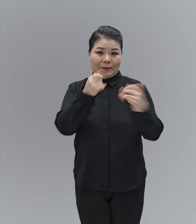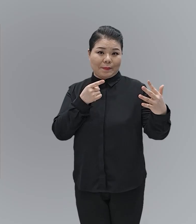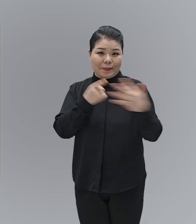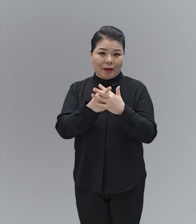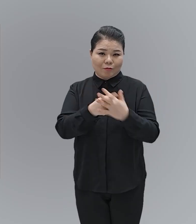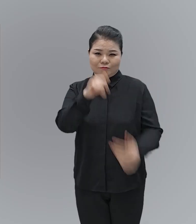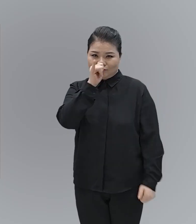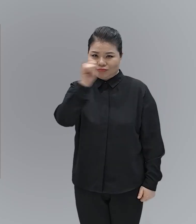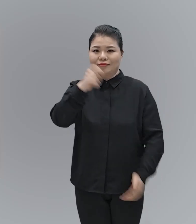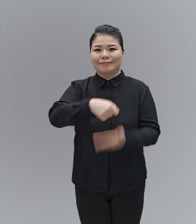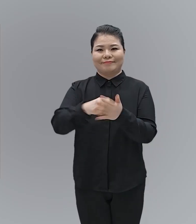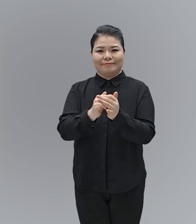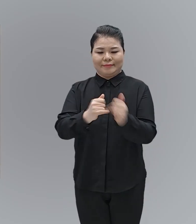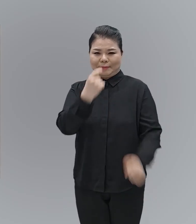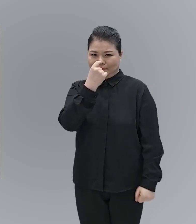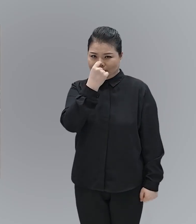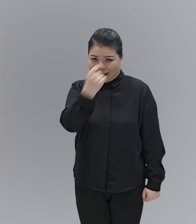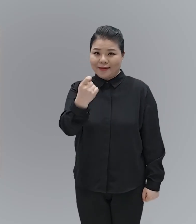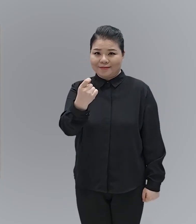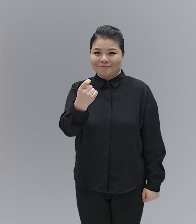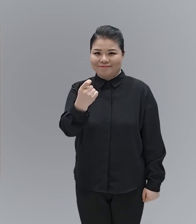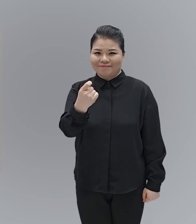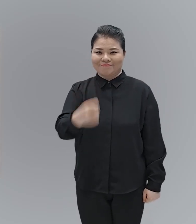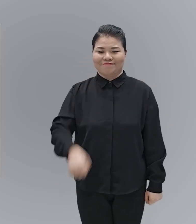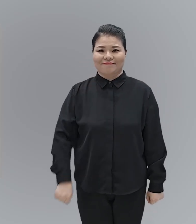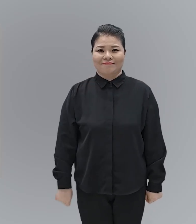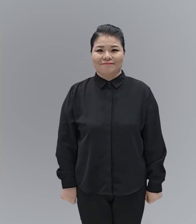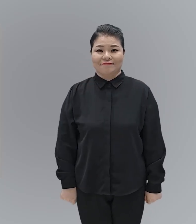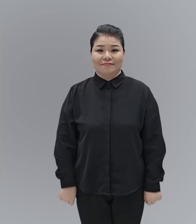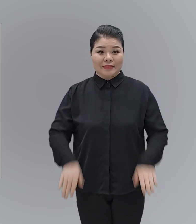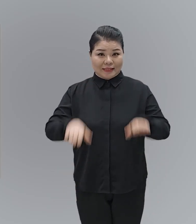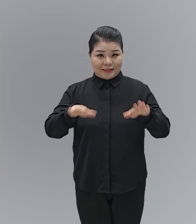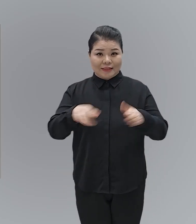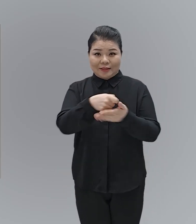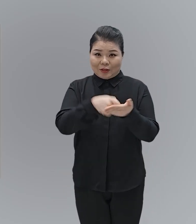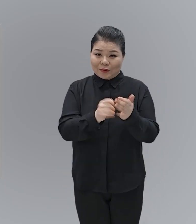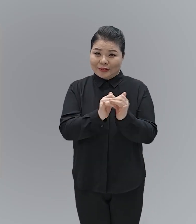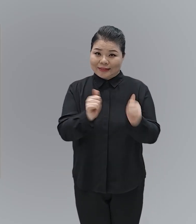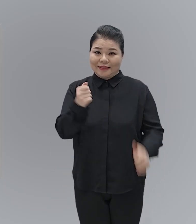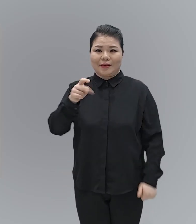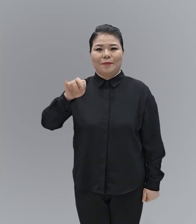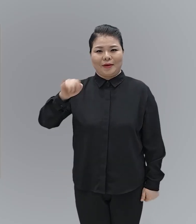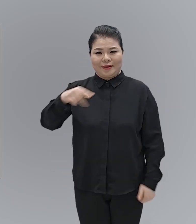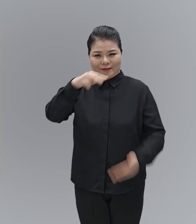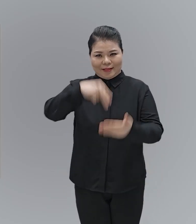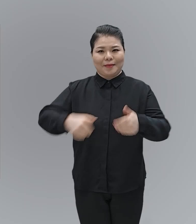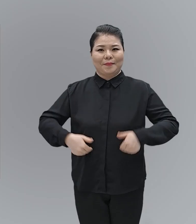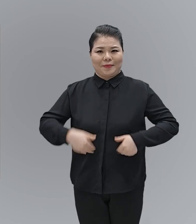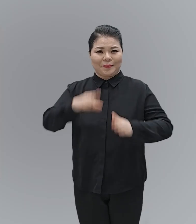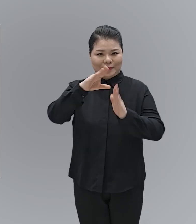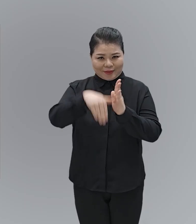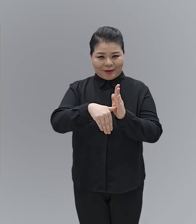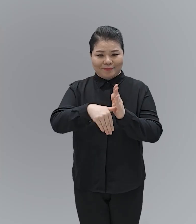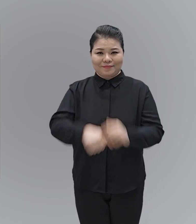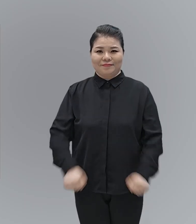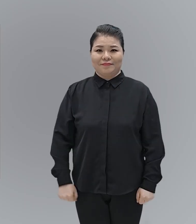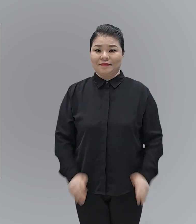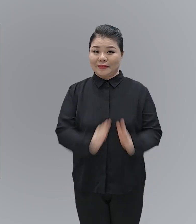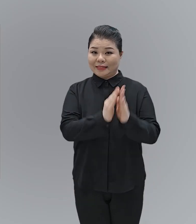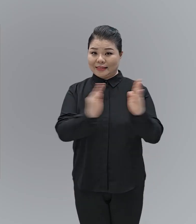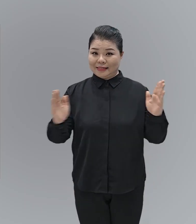사회를 관통하는 대문호의 뜨거운 시선. 이제는 저널리스트 해밍웨이를 읽어야 할